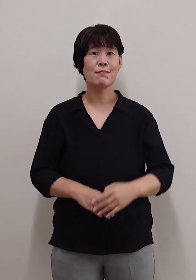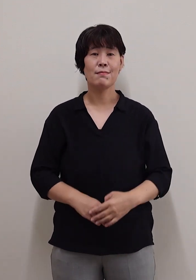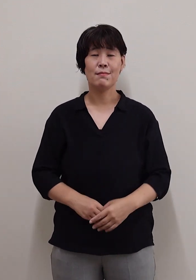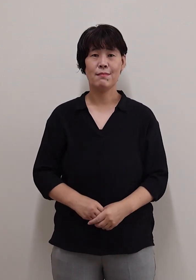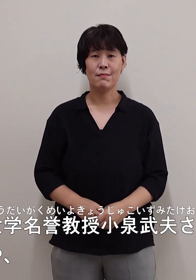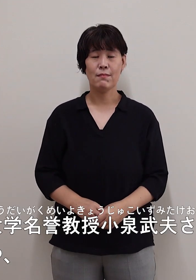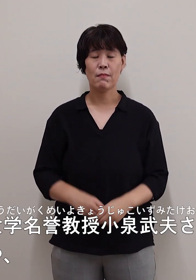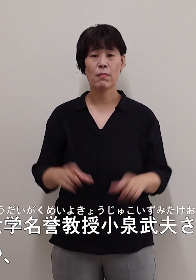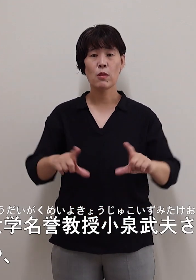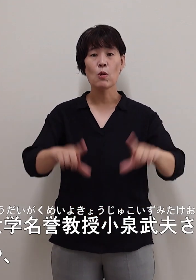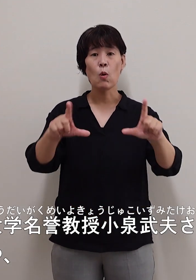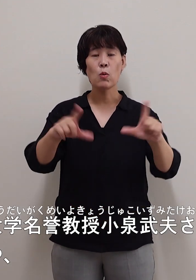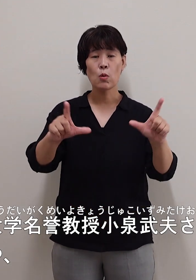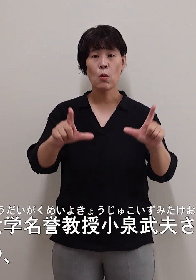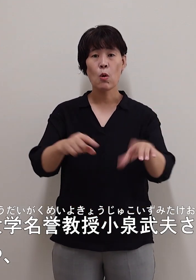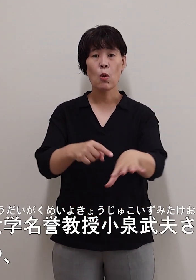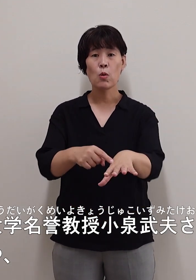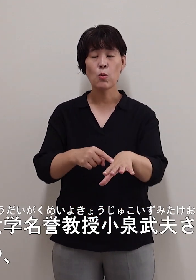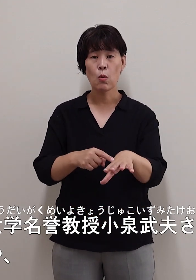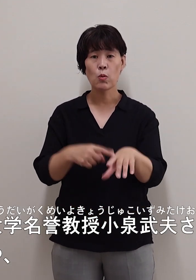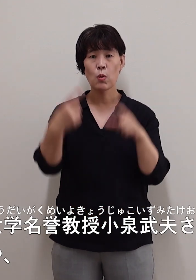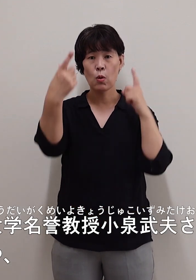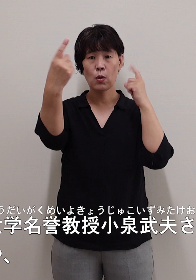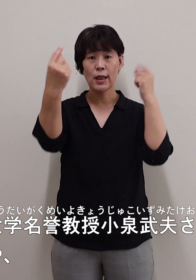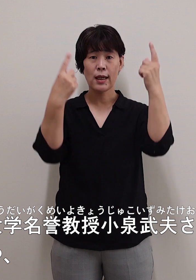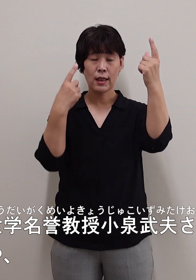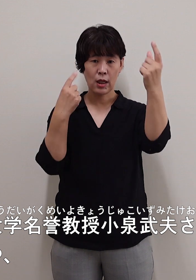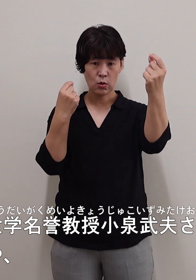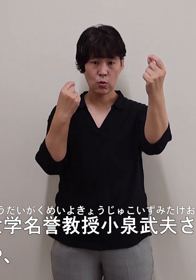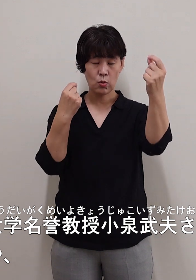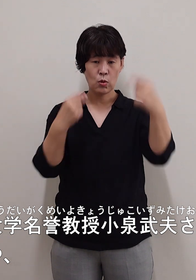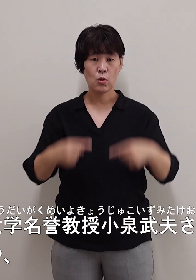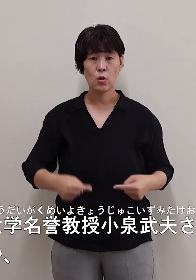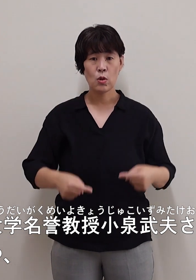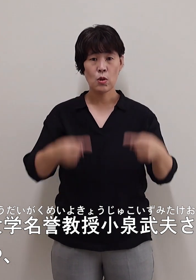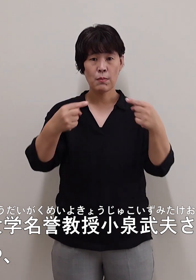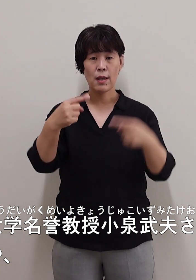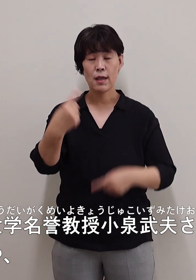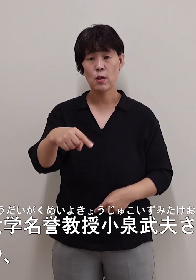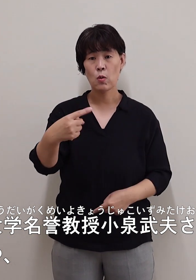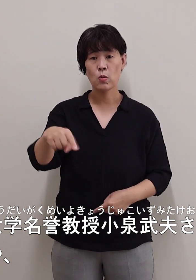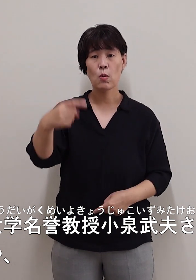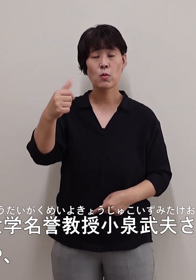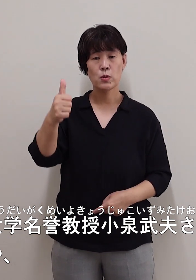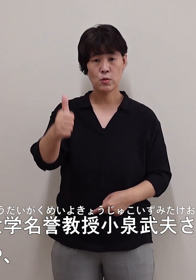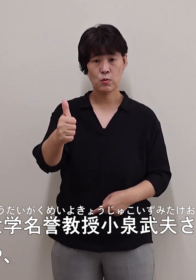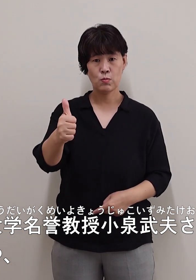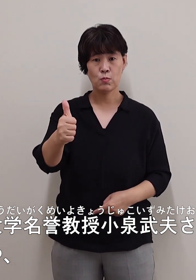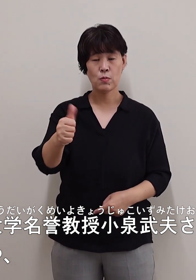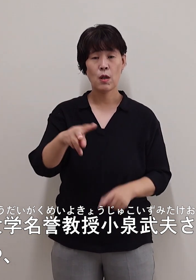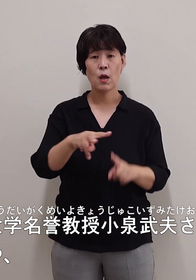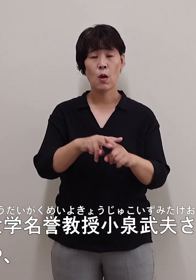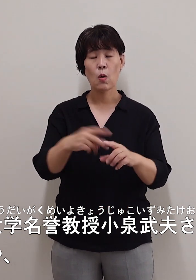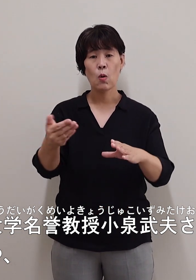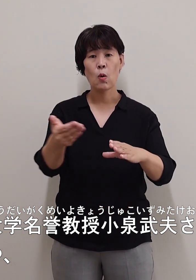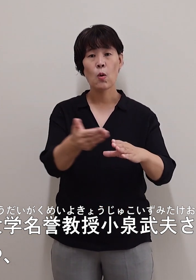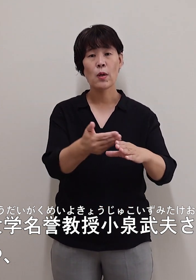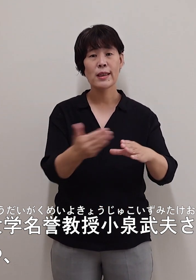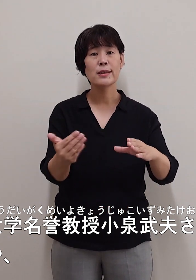東京農業大学名誉教授小泉武夫さ